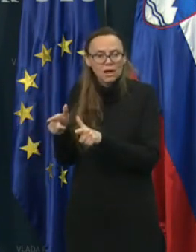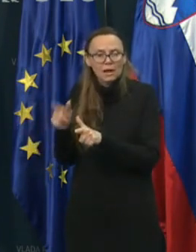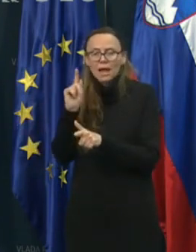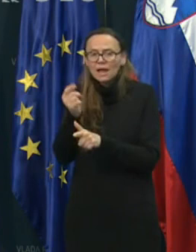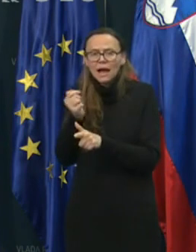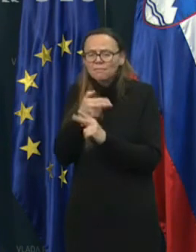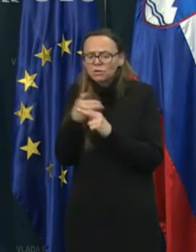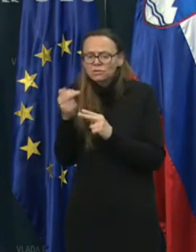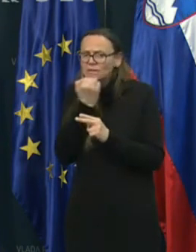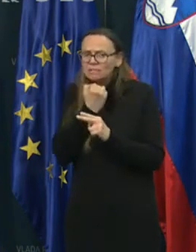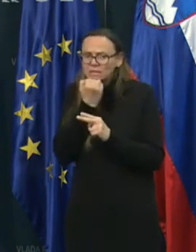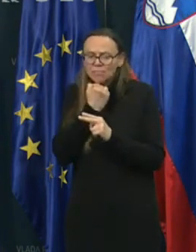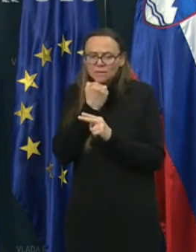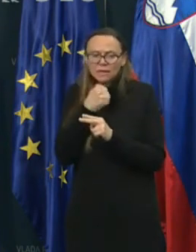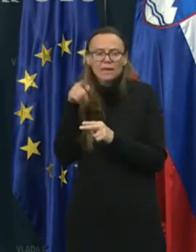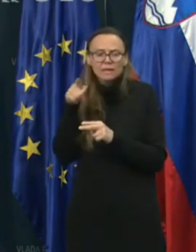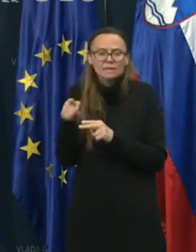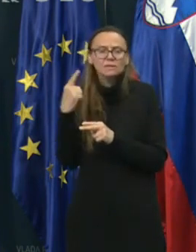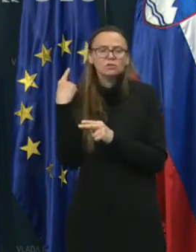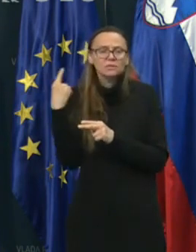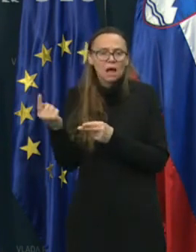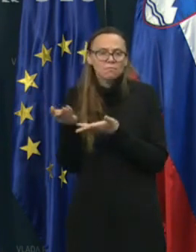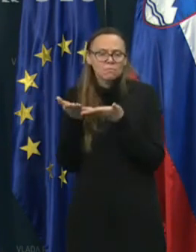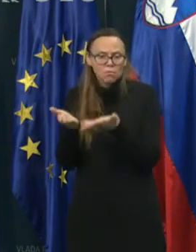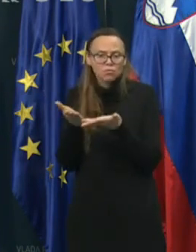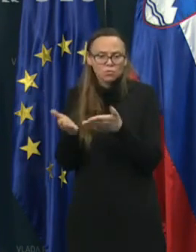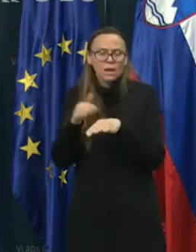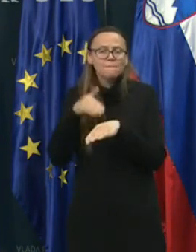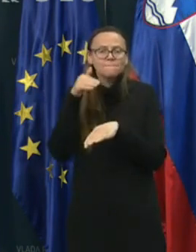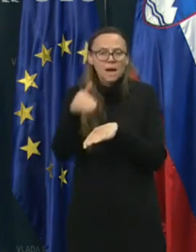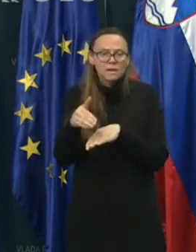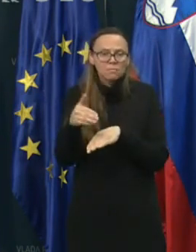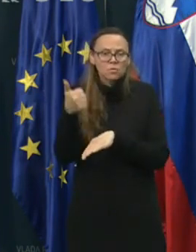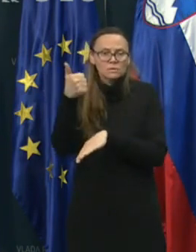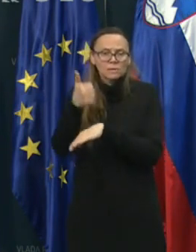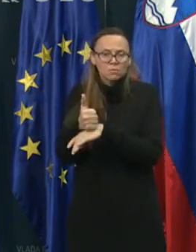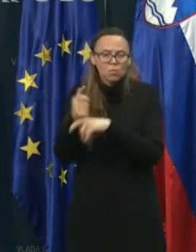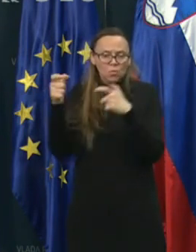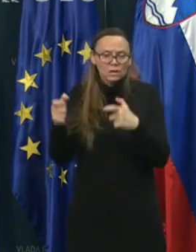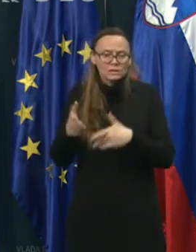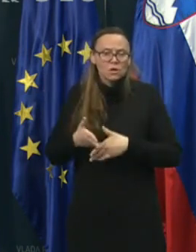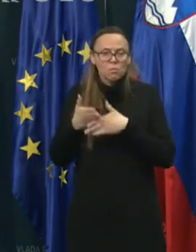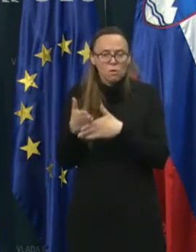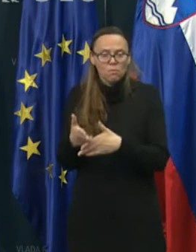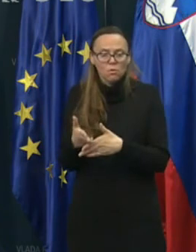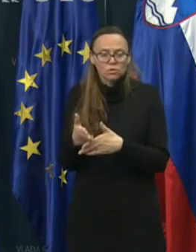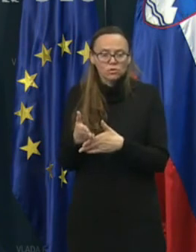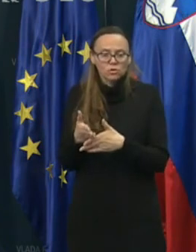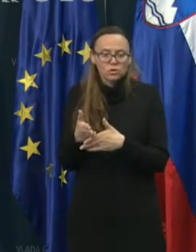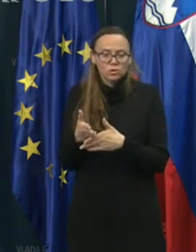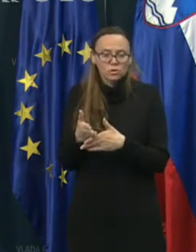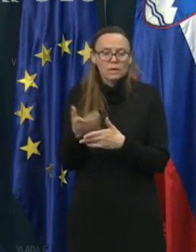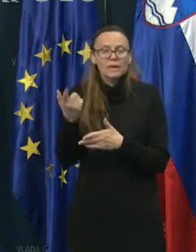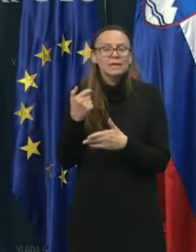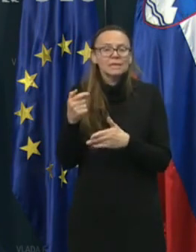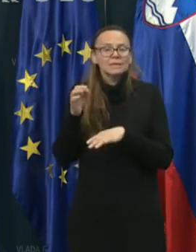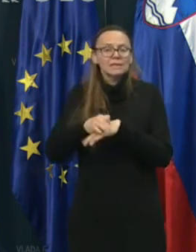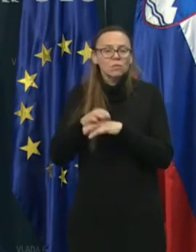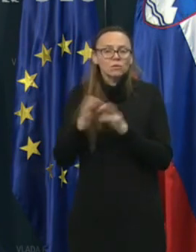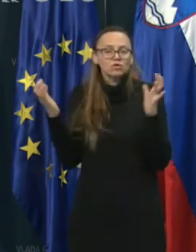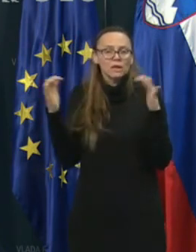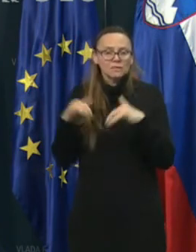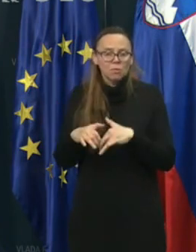denimo sami ponudili mariborskemu UKC-ju pomoč, iz zdravniške zbornice